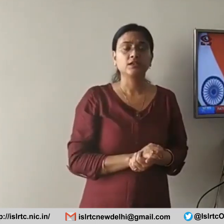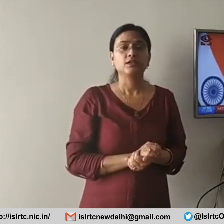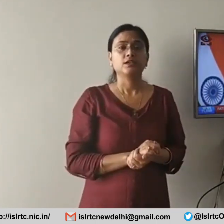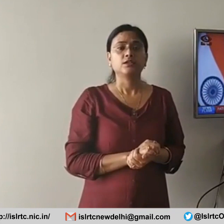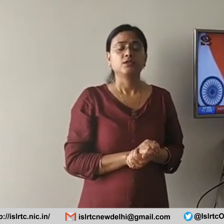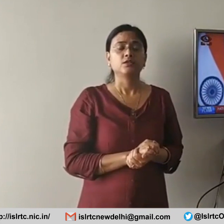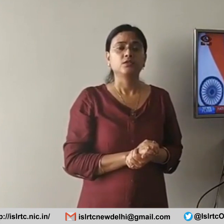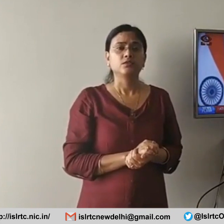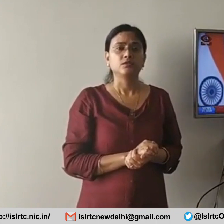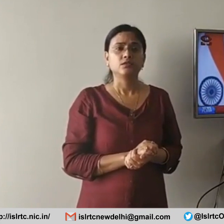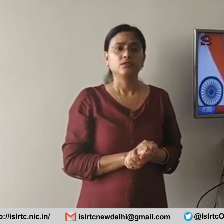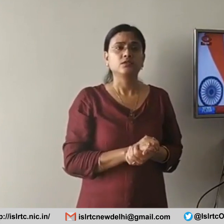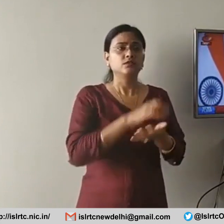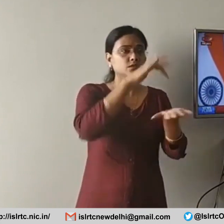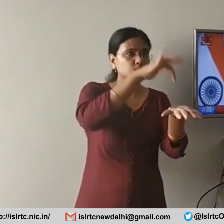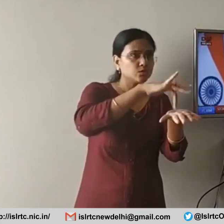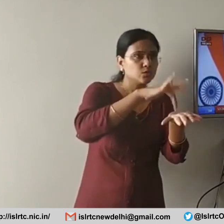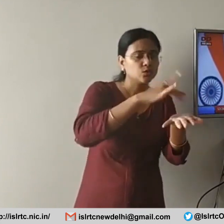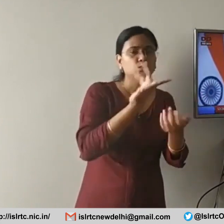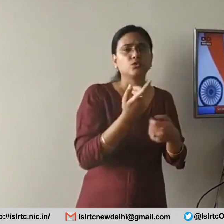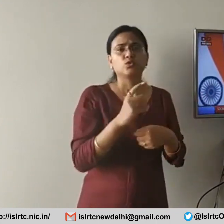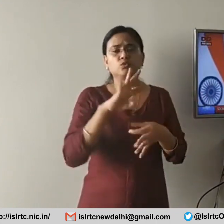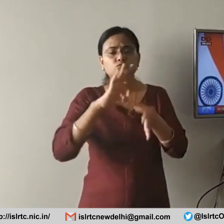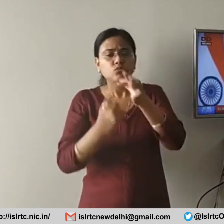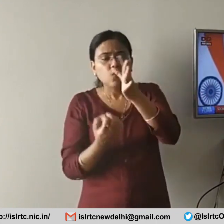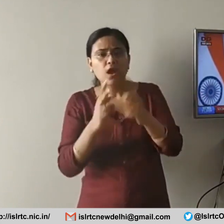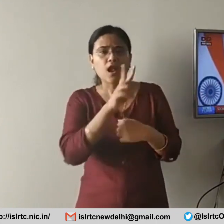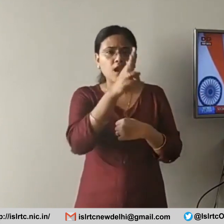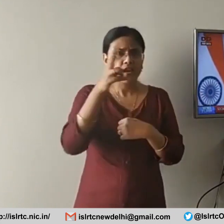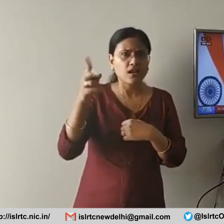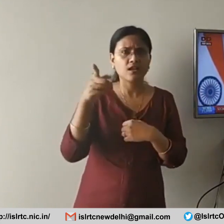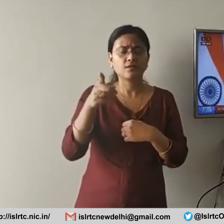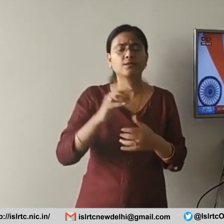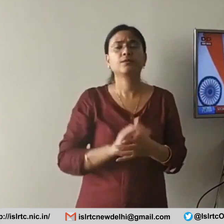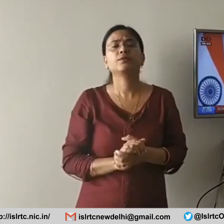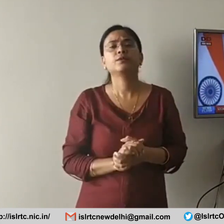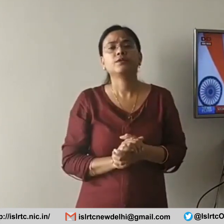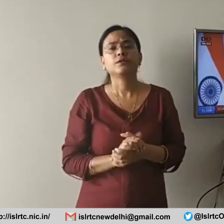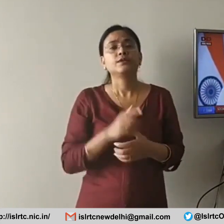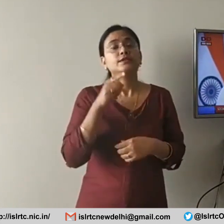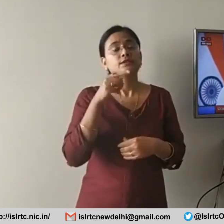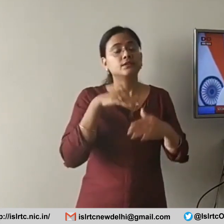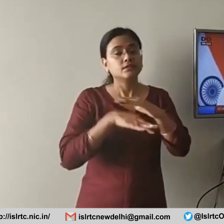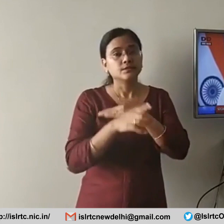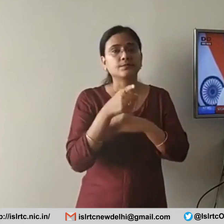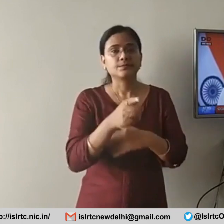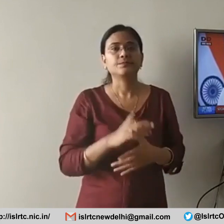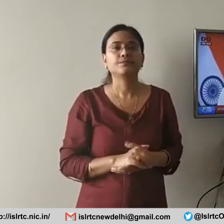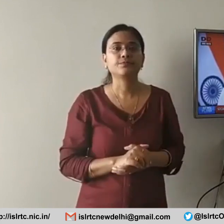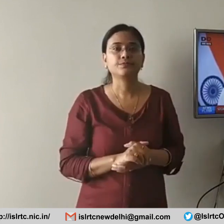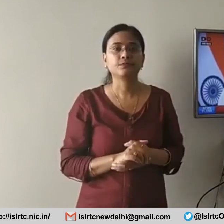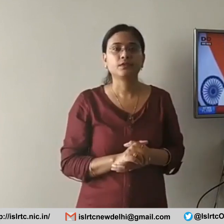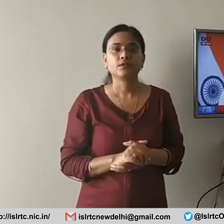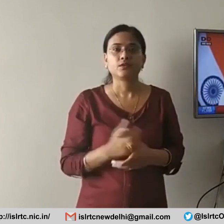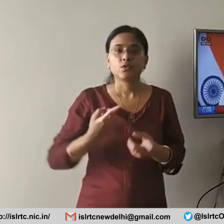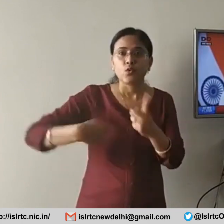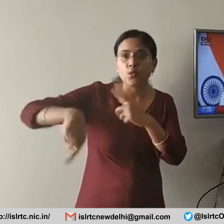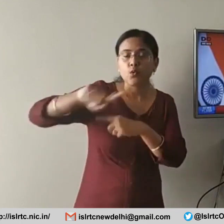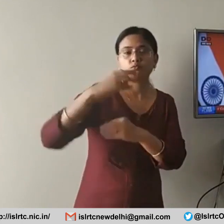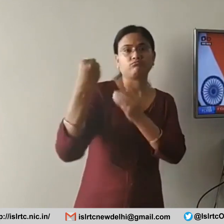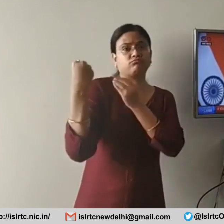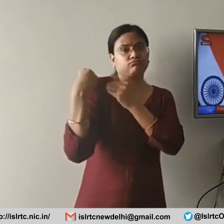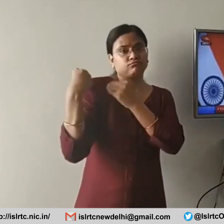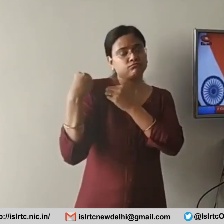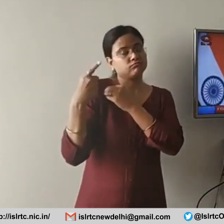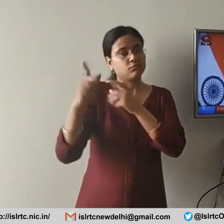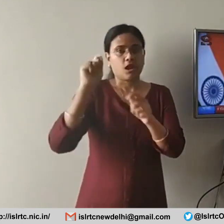स्थानीय स्वराज संस्थाओं की इकाइयों ने भी इसमें बहुत जिम्मेदारी के